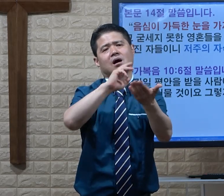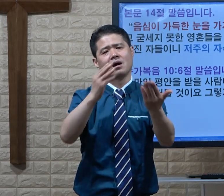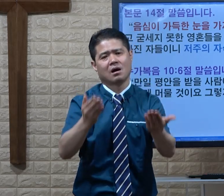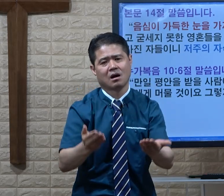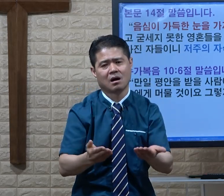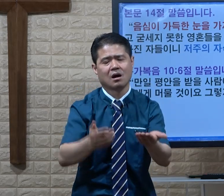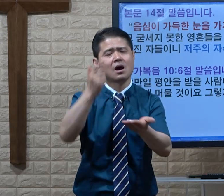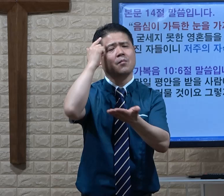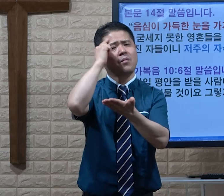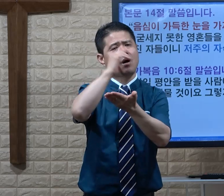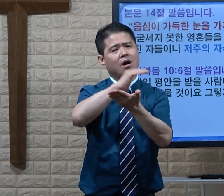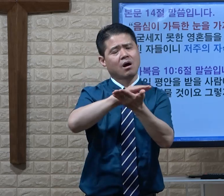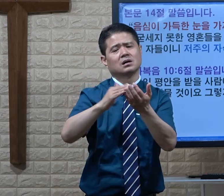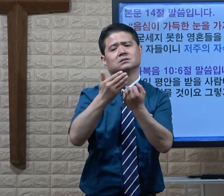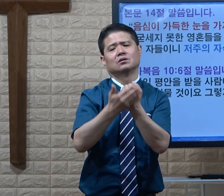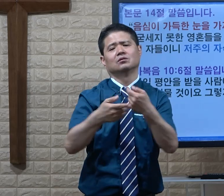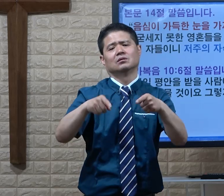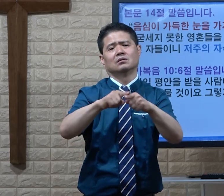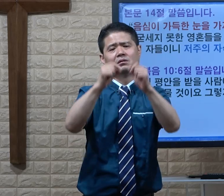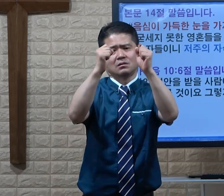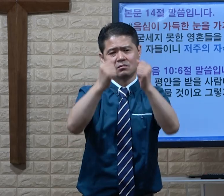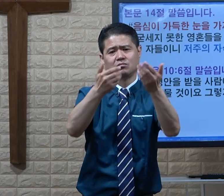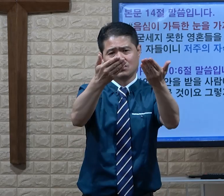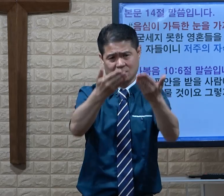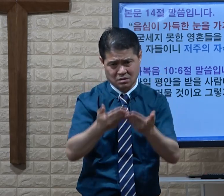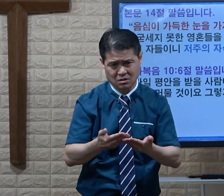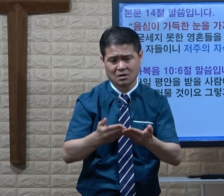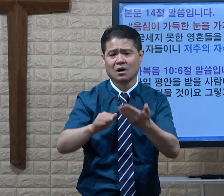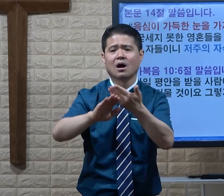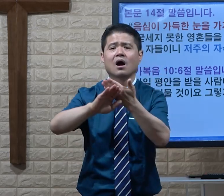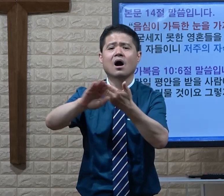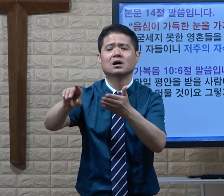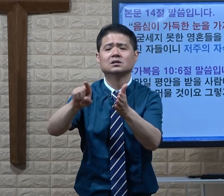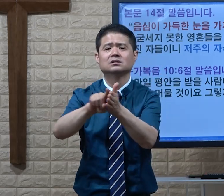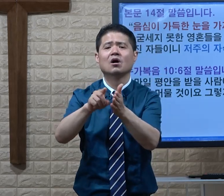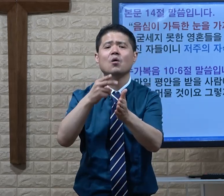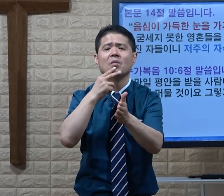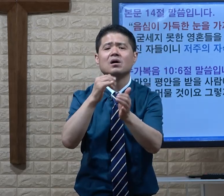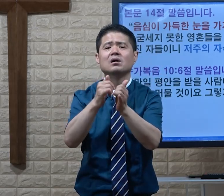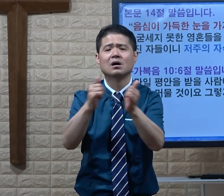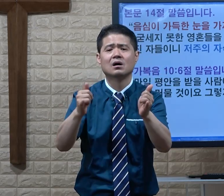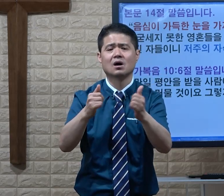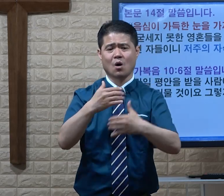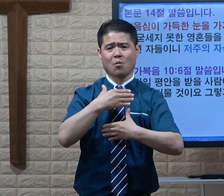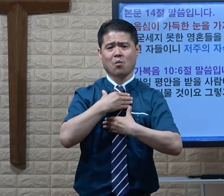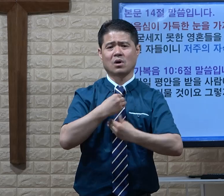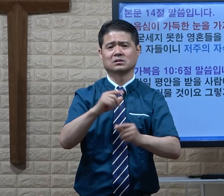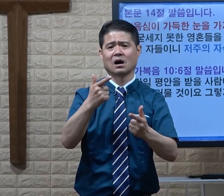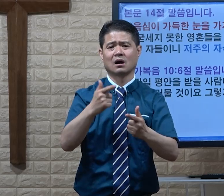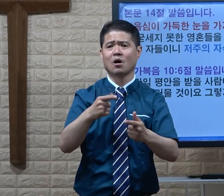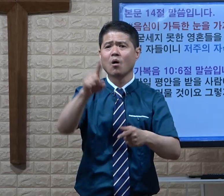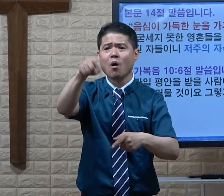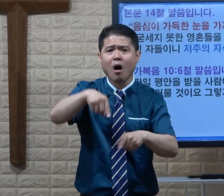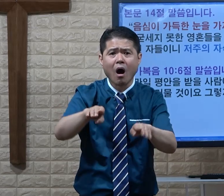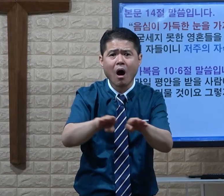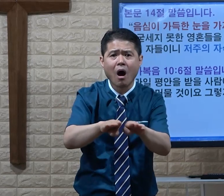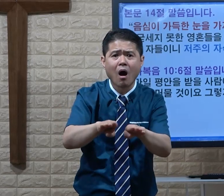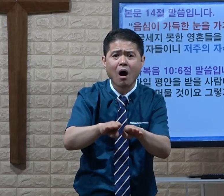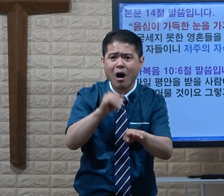오고 또 함께 찬양을 드리면서 진정한 평안의 은혜를 볼 수 있다는 것입니다. 그렇지